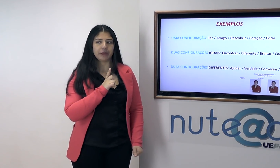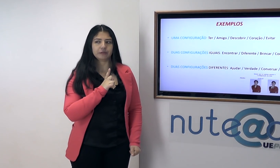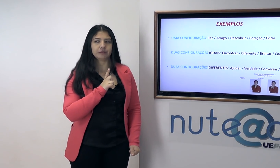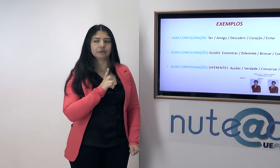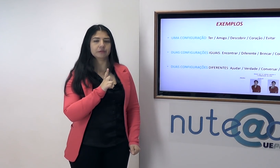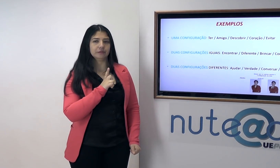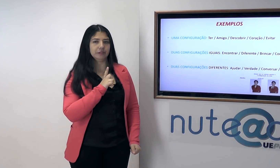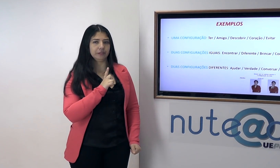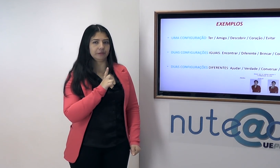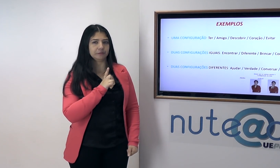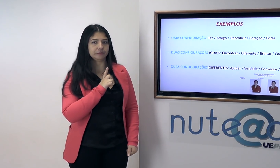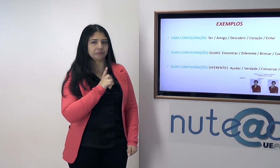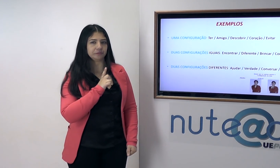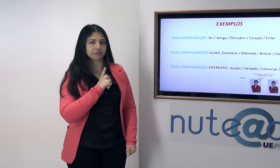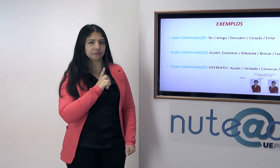peito, ter.